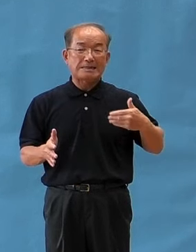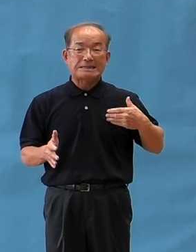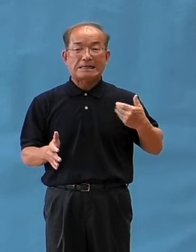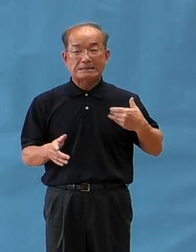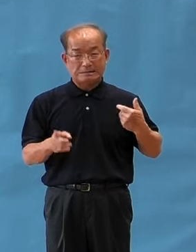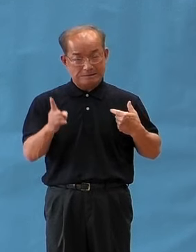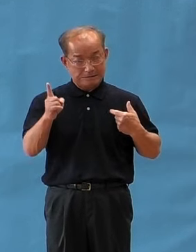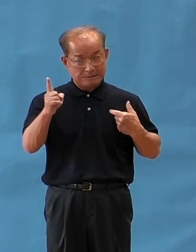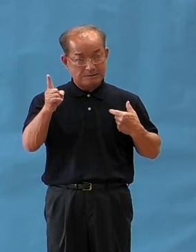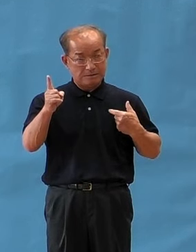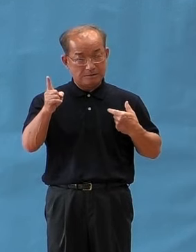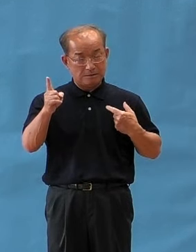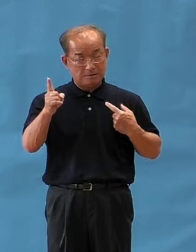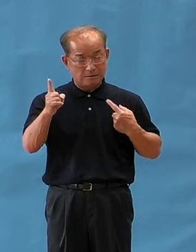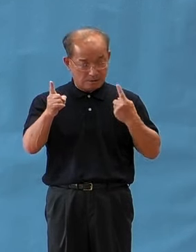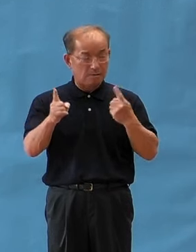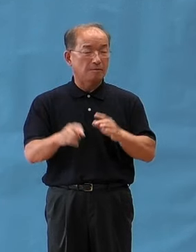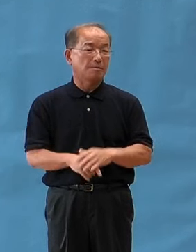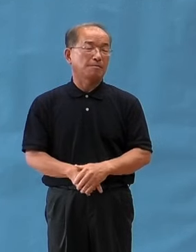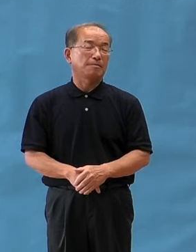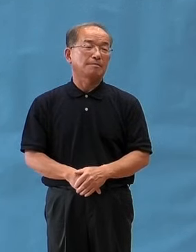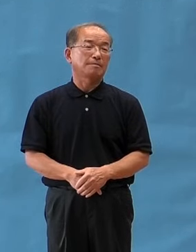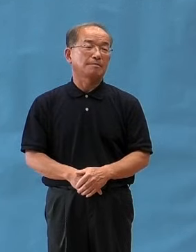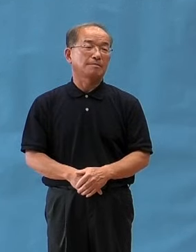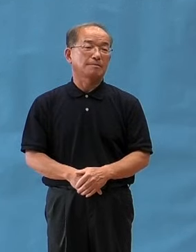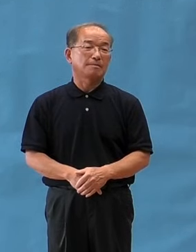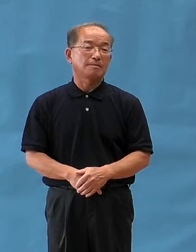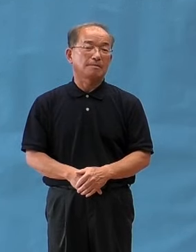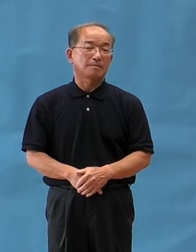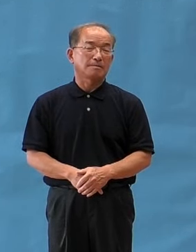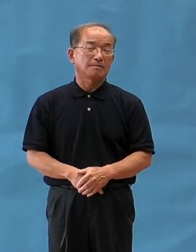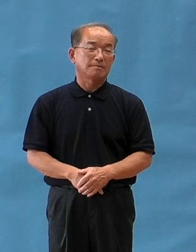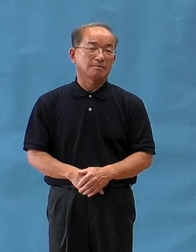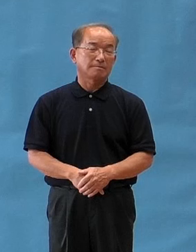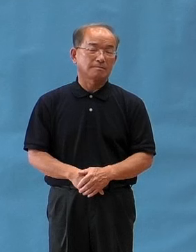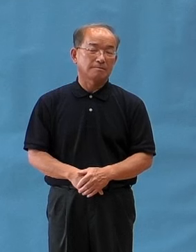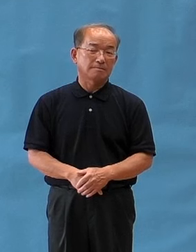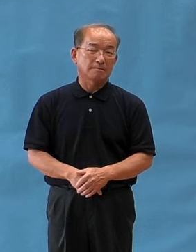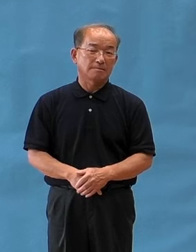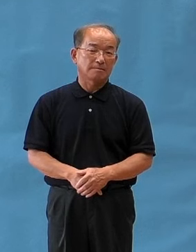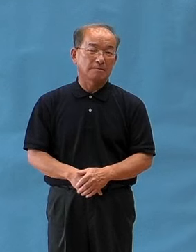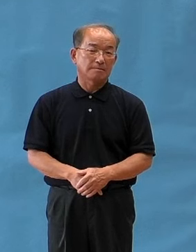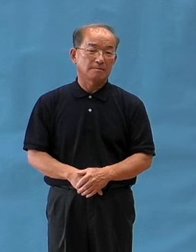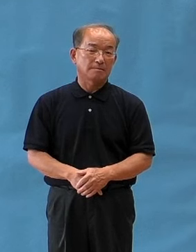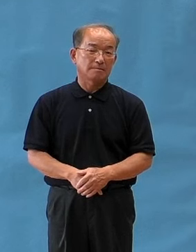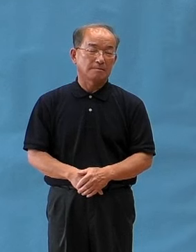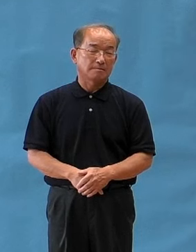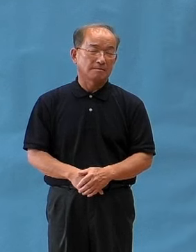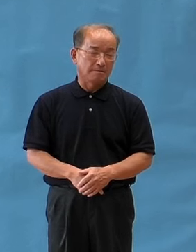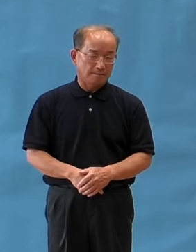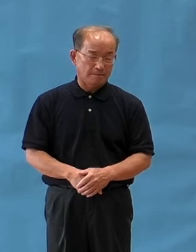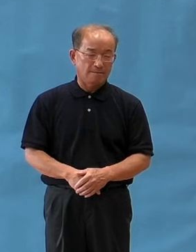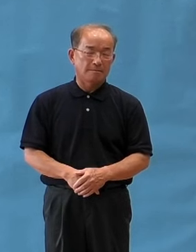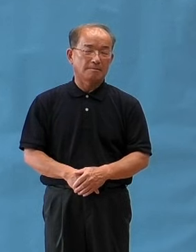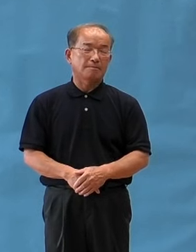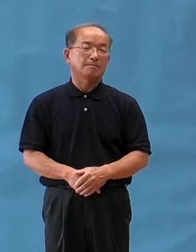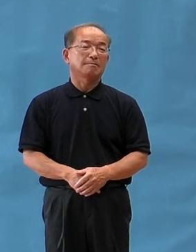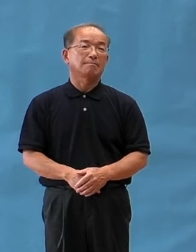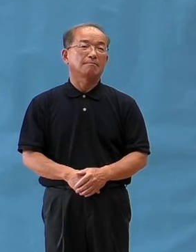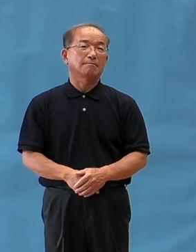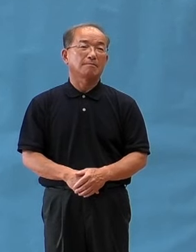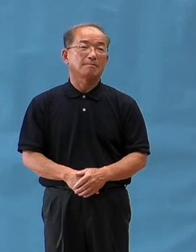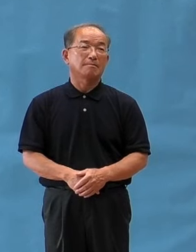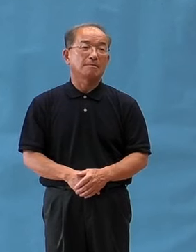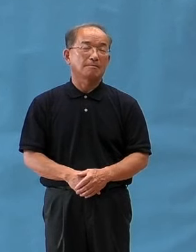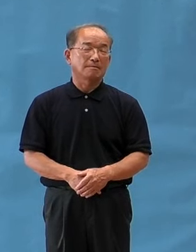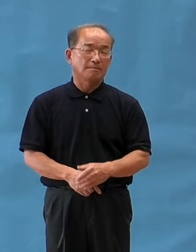あのね、勝ちに不思議の価値あり、負けに不思議の価値なし、負けに不